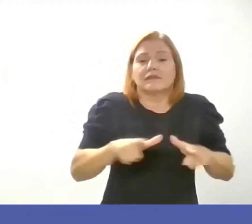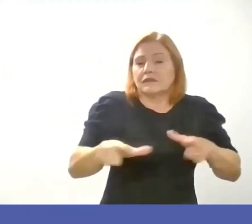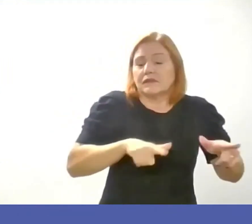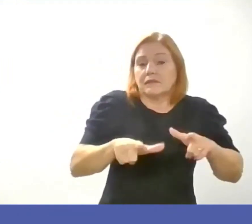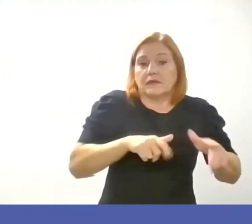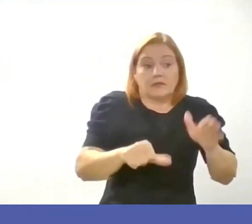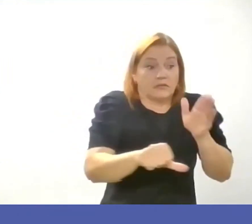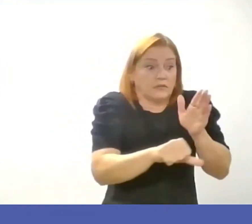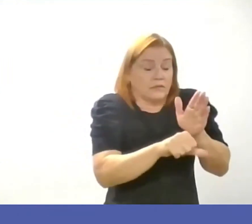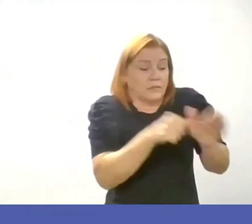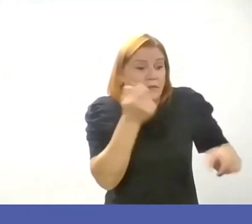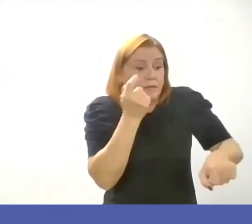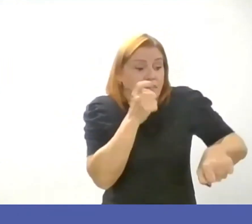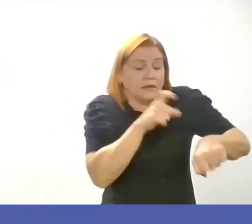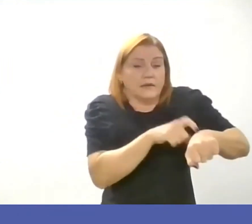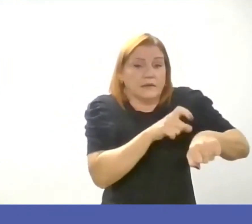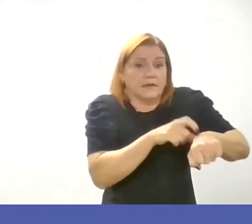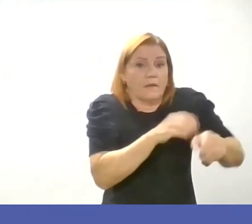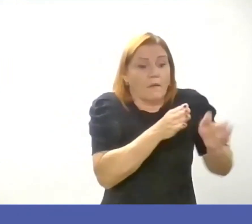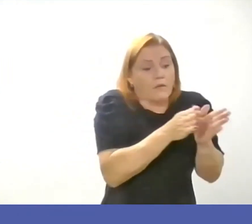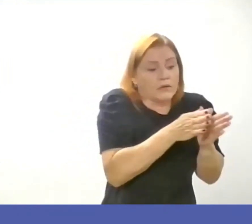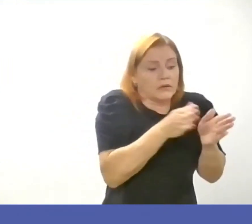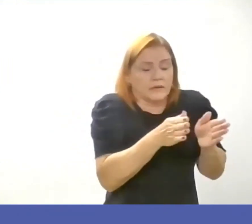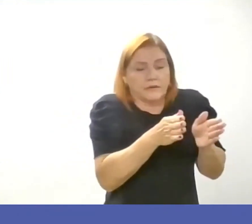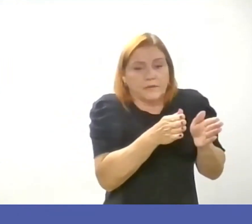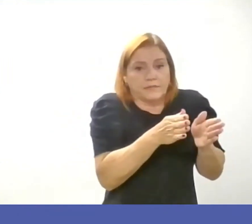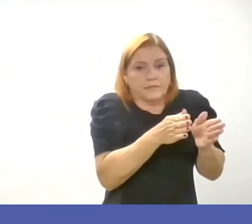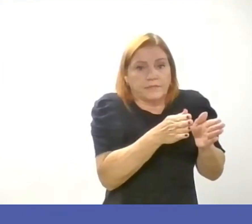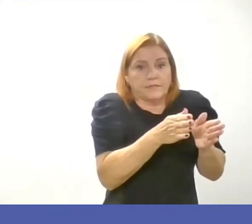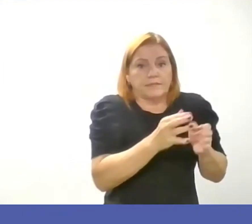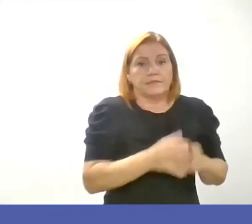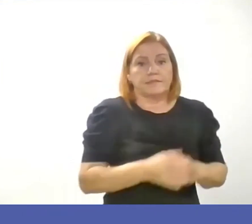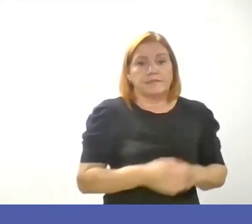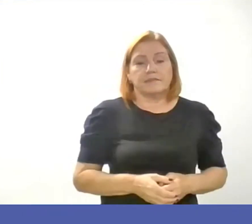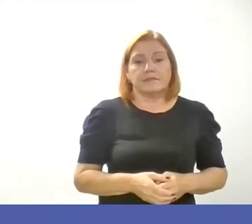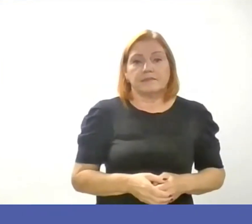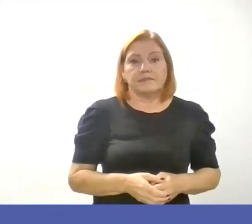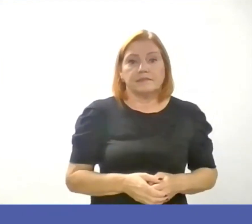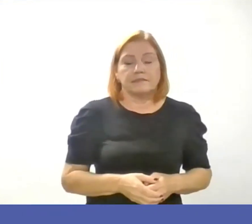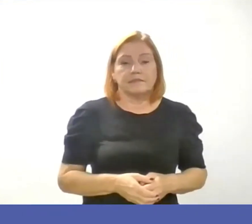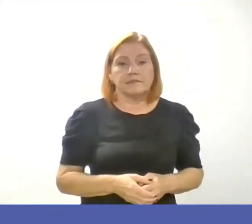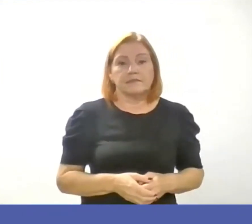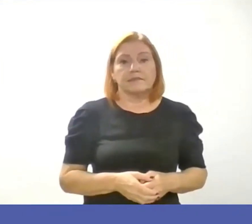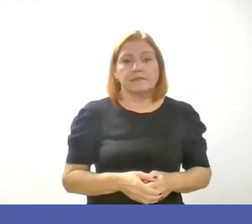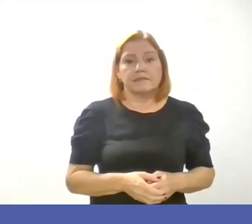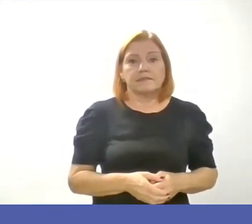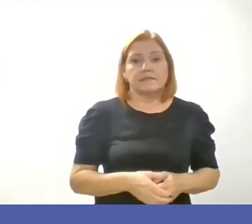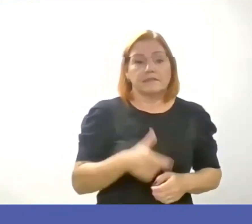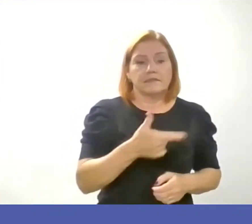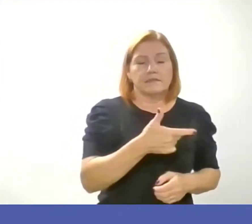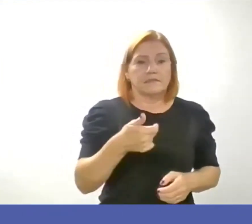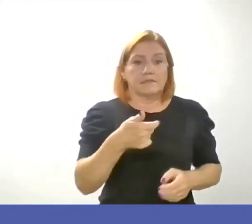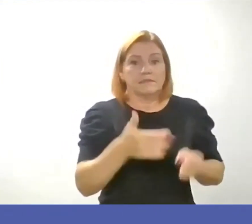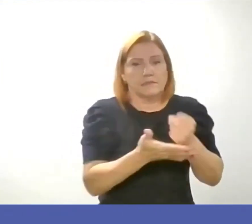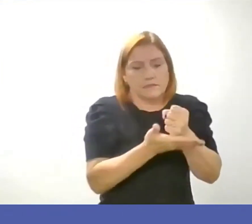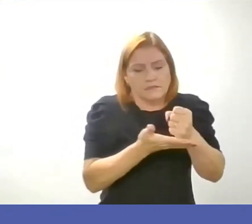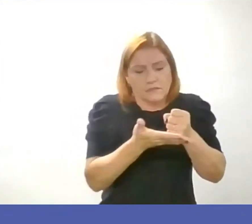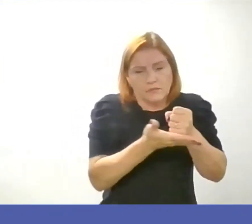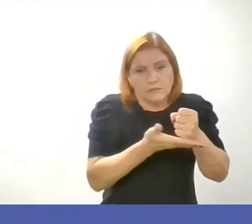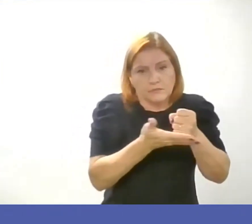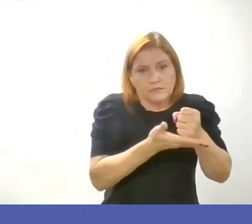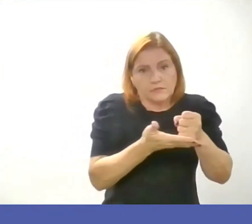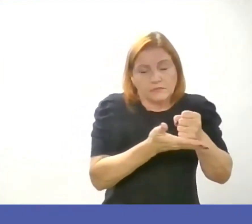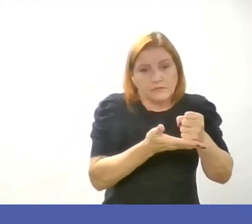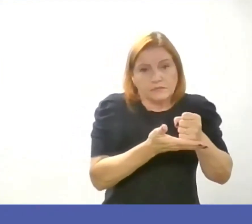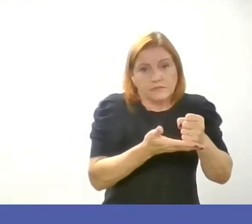têm um lugar especial na economia de Deus. Eles serão os 12 fundamentos da Nova Jerusalém.